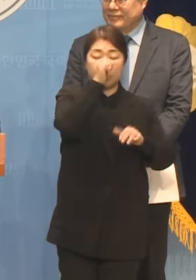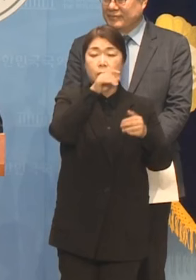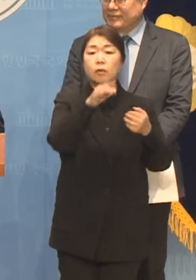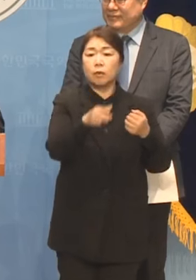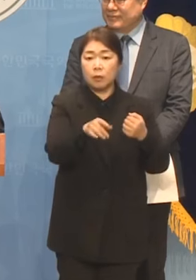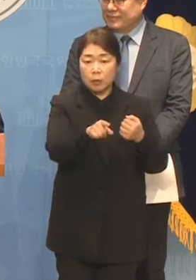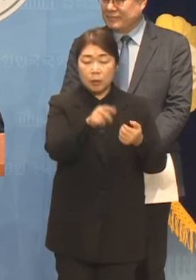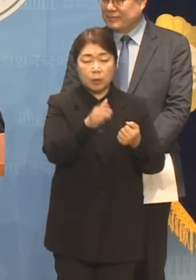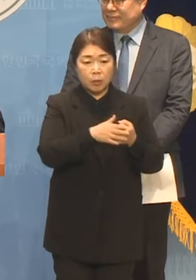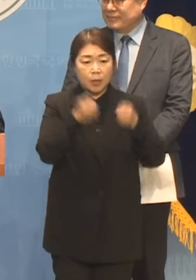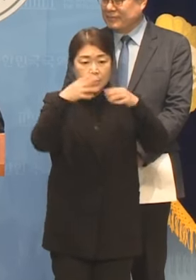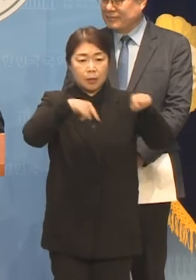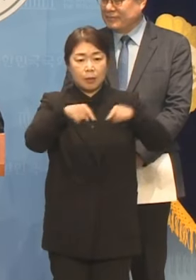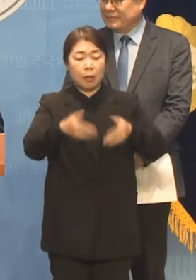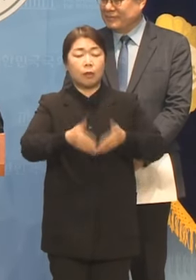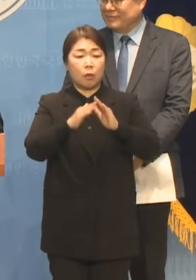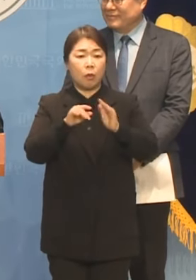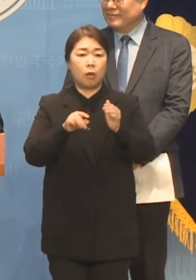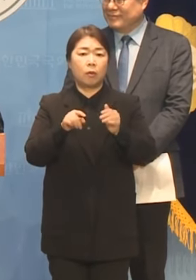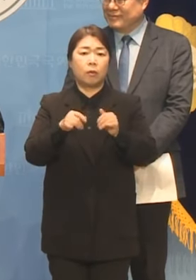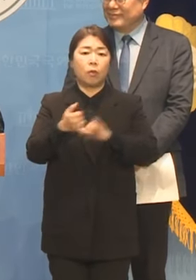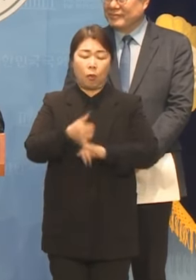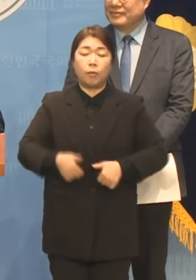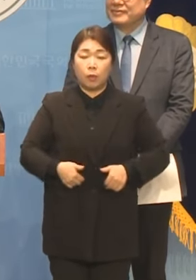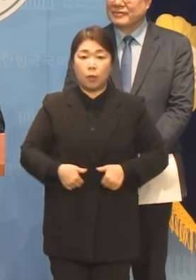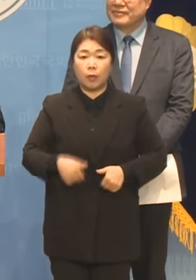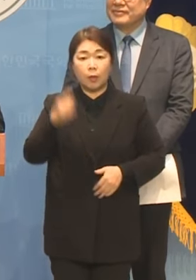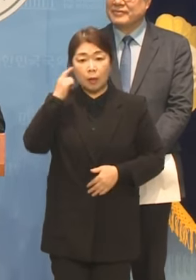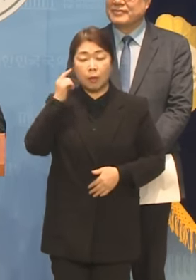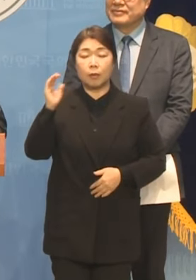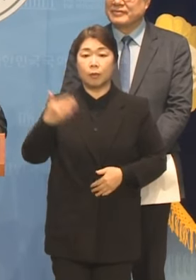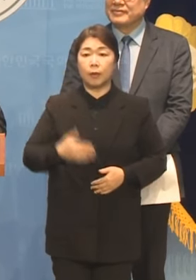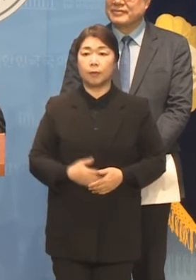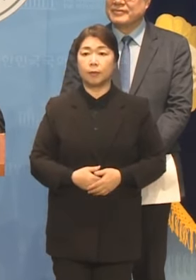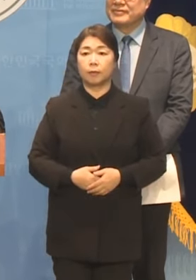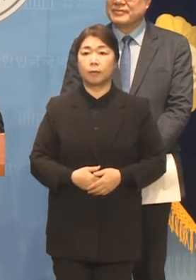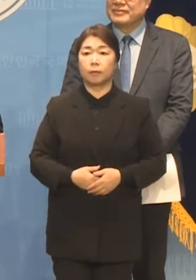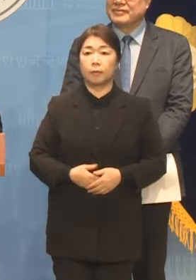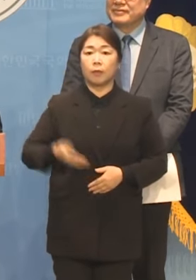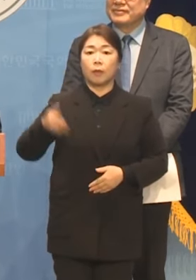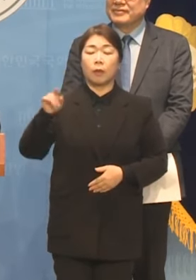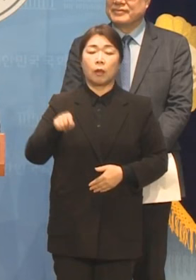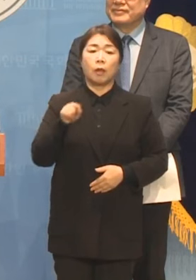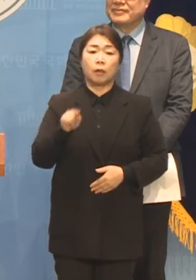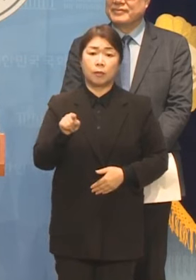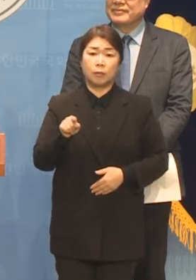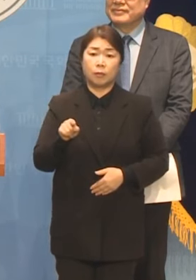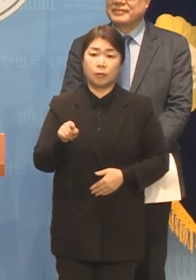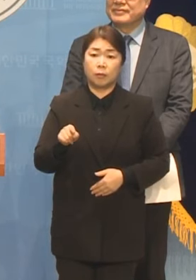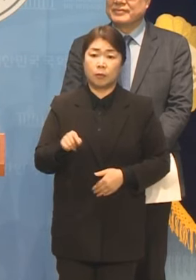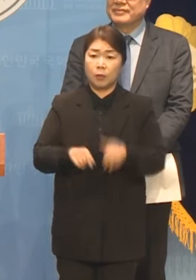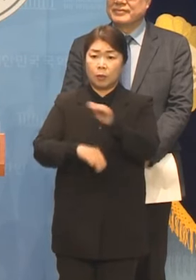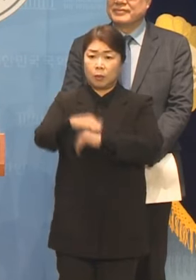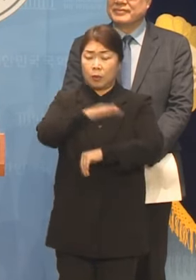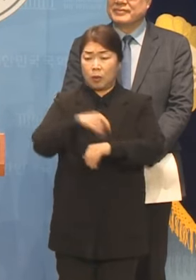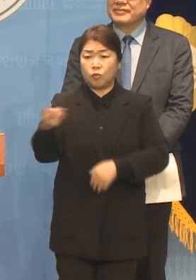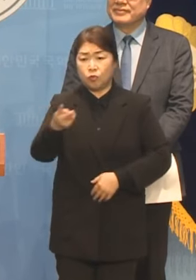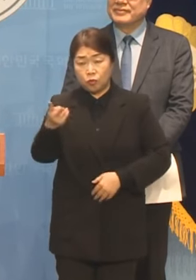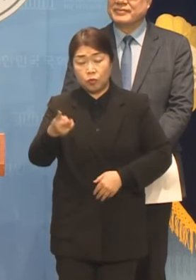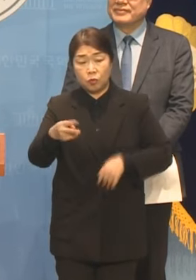난 의 출연은 필연적이었다 이렇게 큰 구멍을 만들어온 당사자인